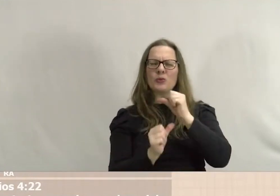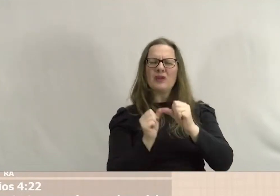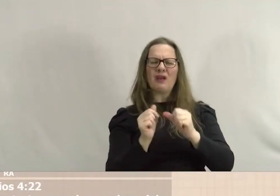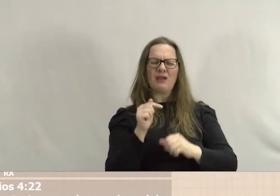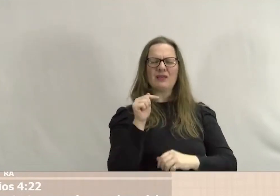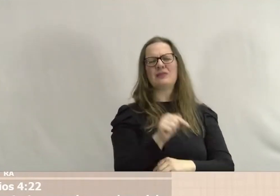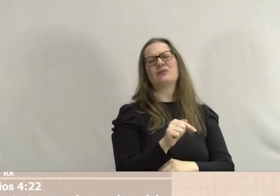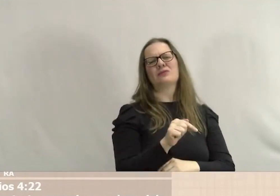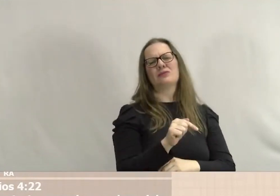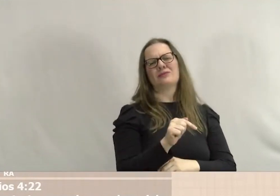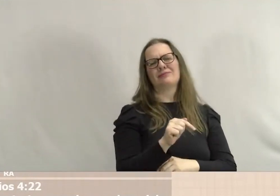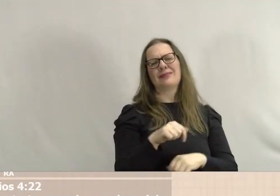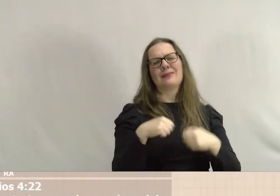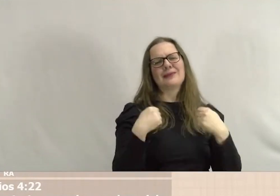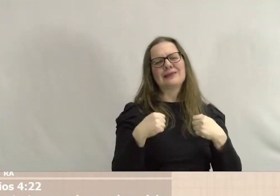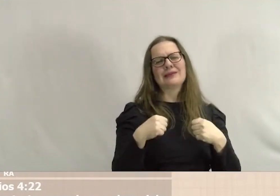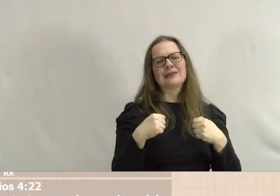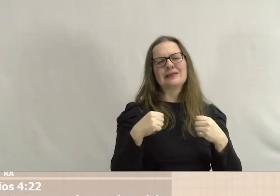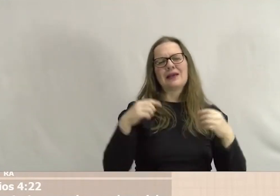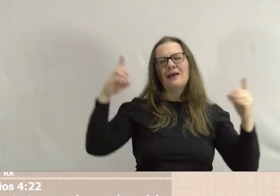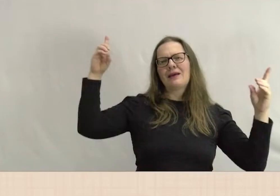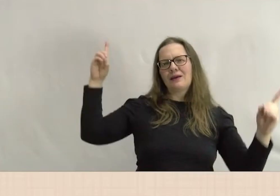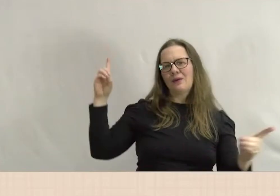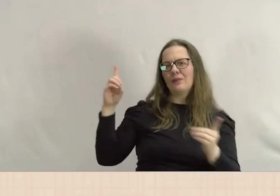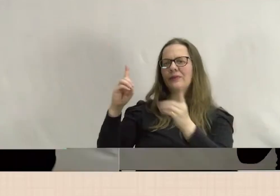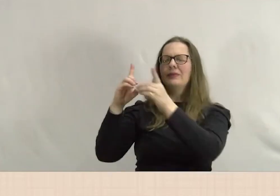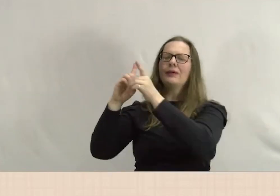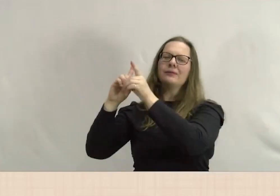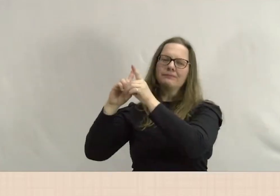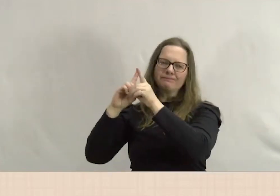Por isso agora vamos entrar em Colossenses.